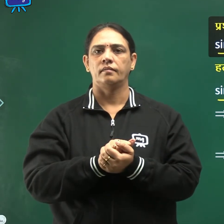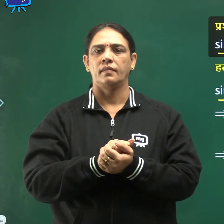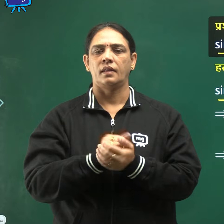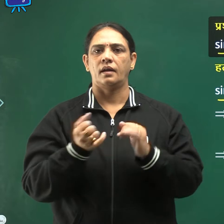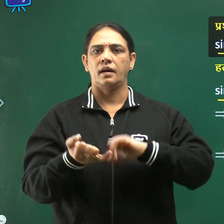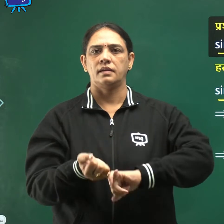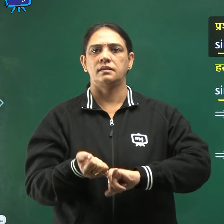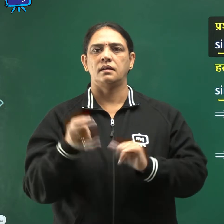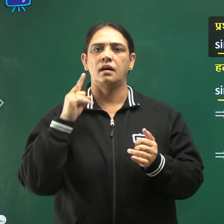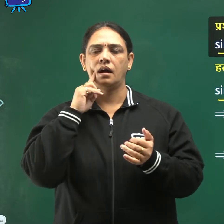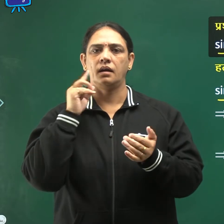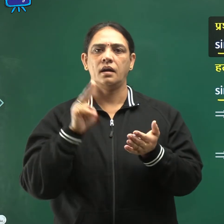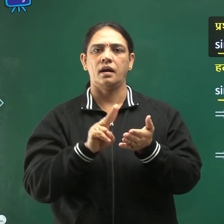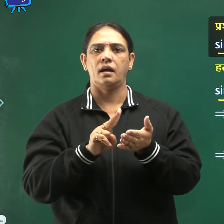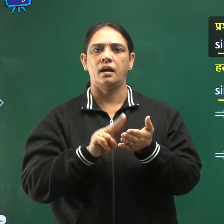साइन